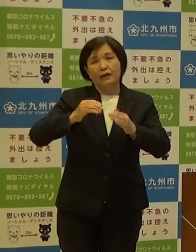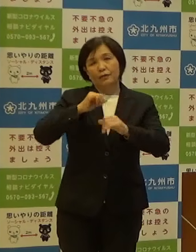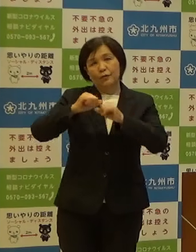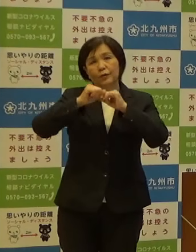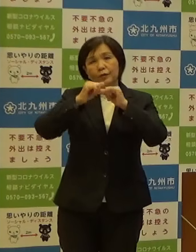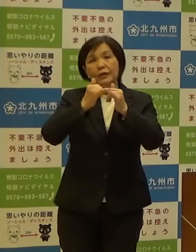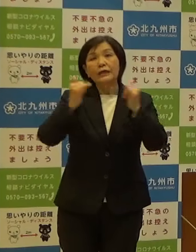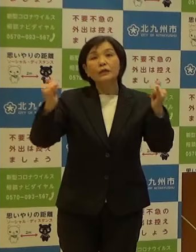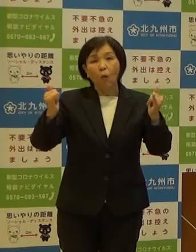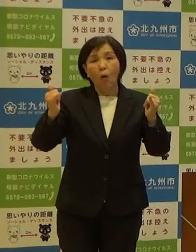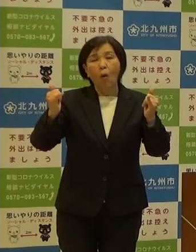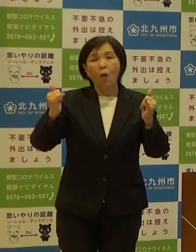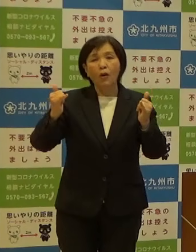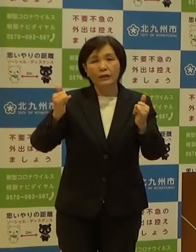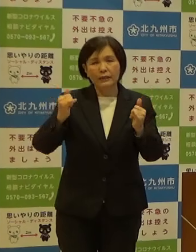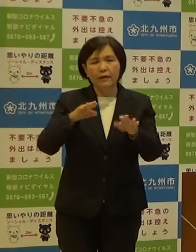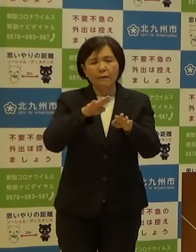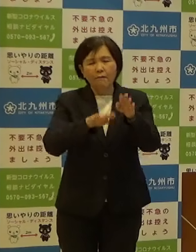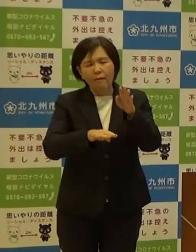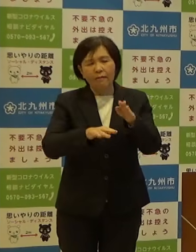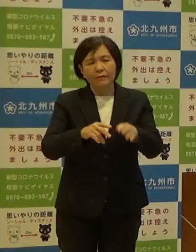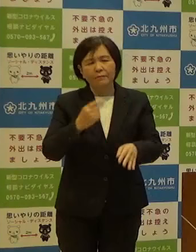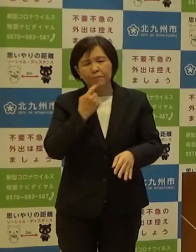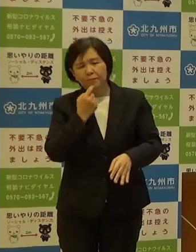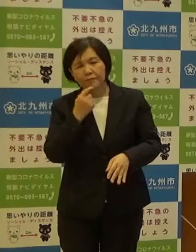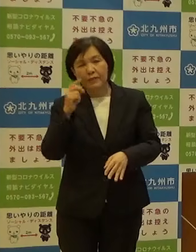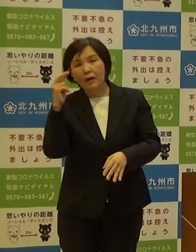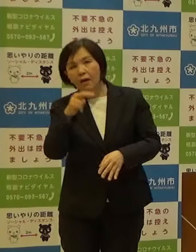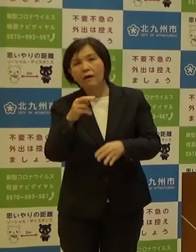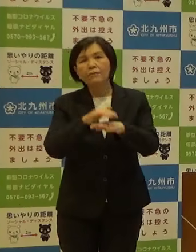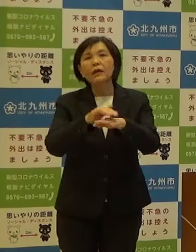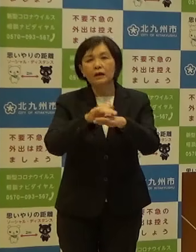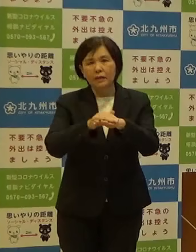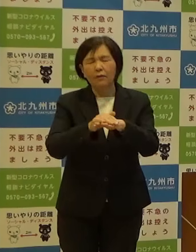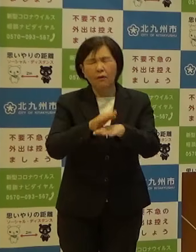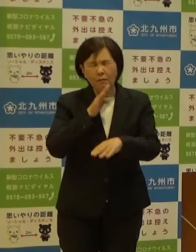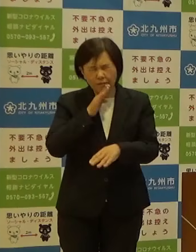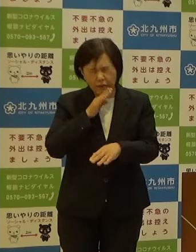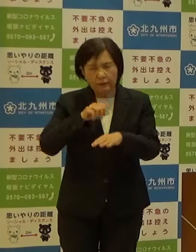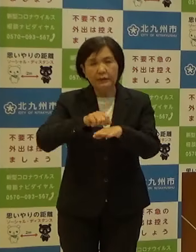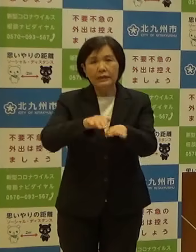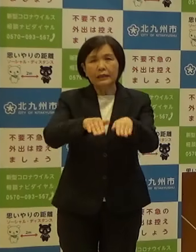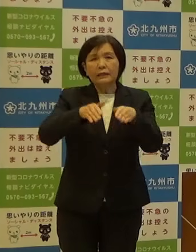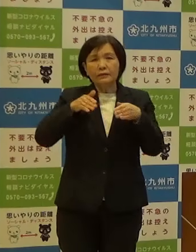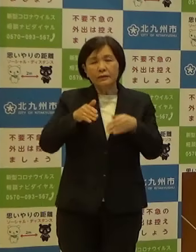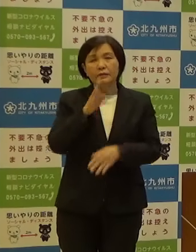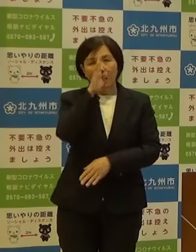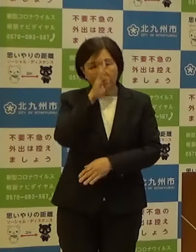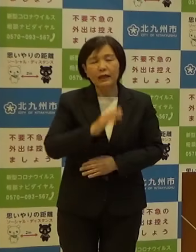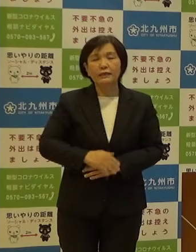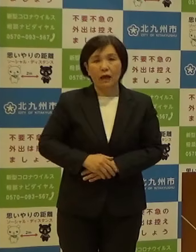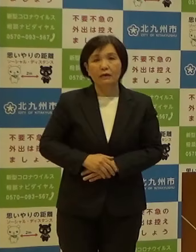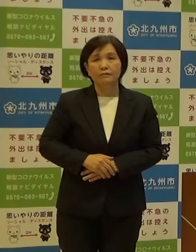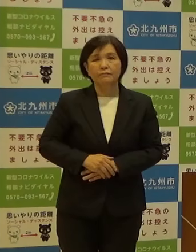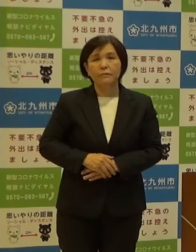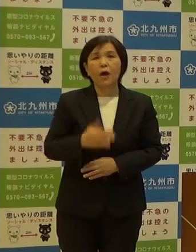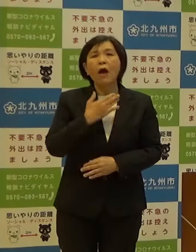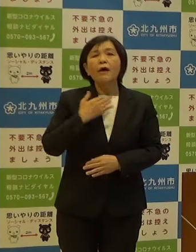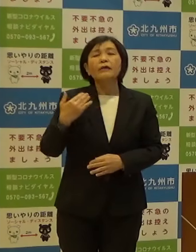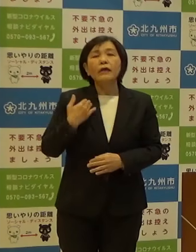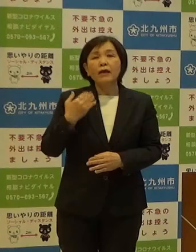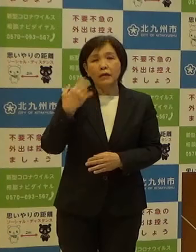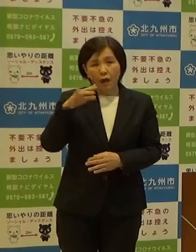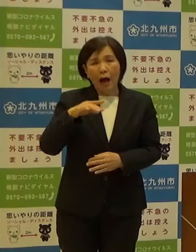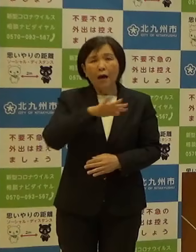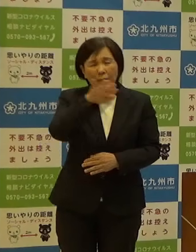対して、偏見や差別は厳に慎んでいただきたいのであります。できることならばみんなで